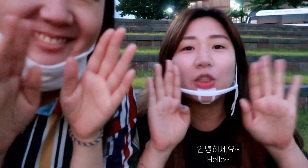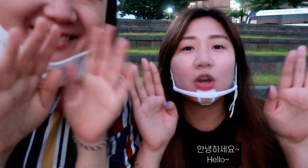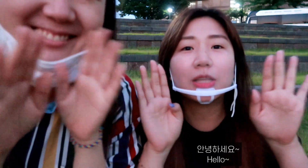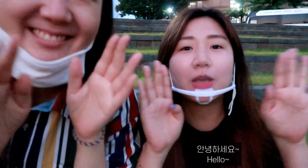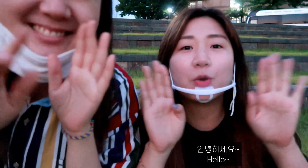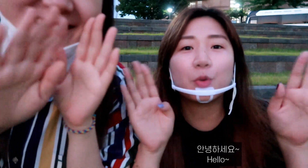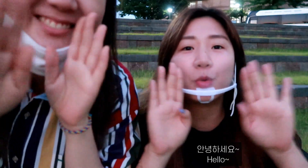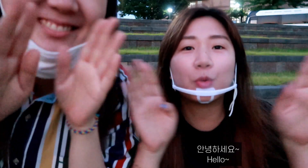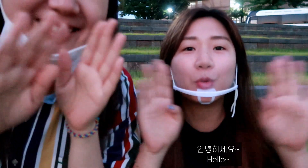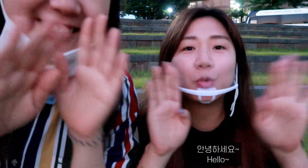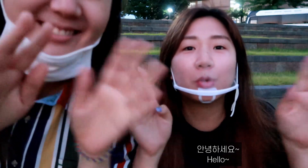안녕하세요.